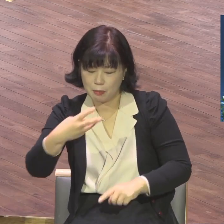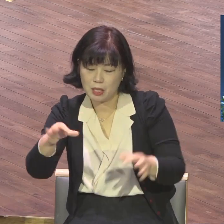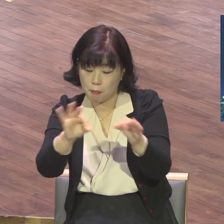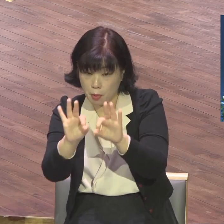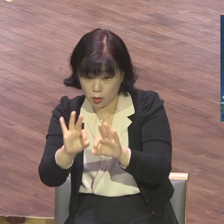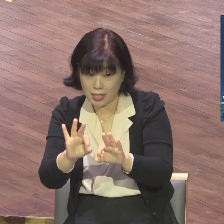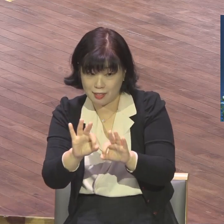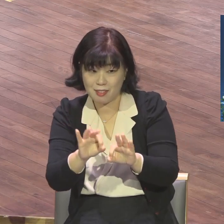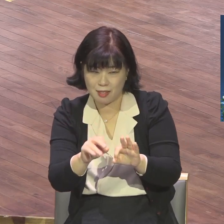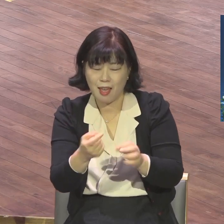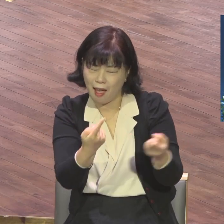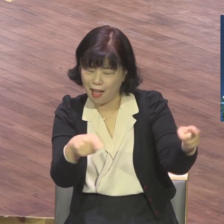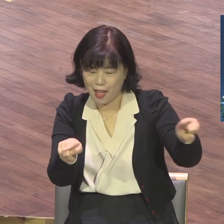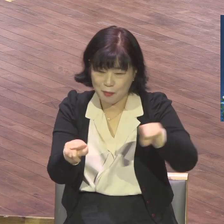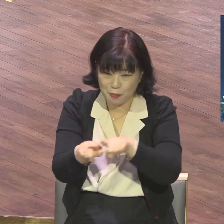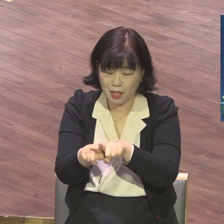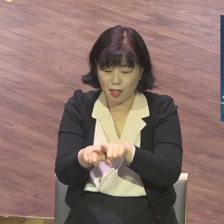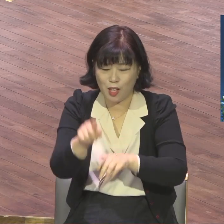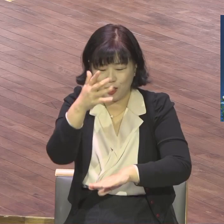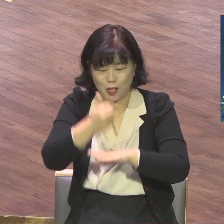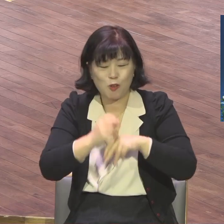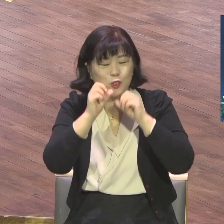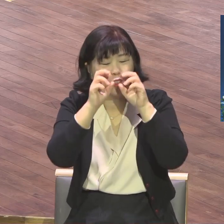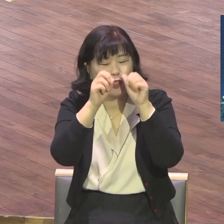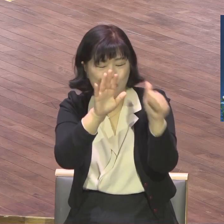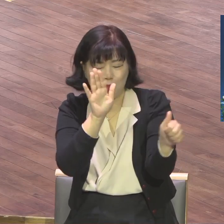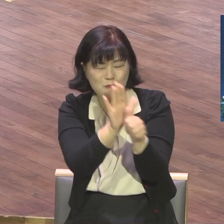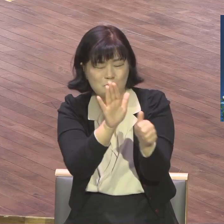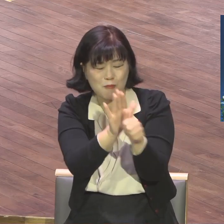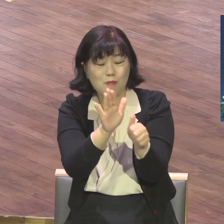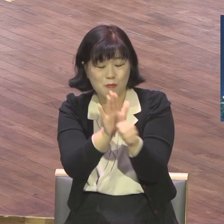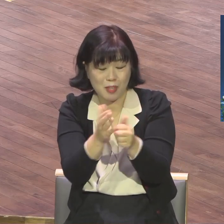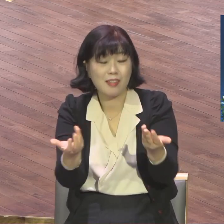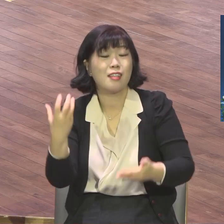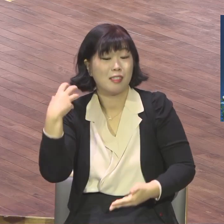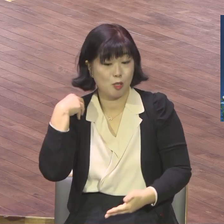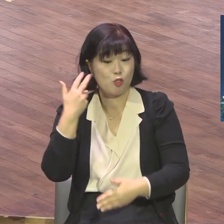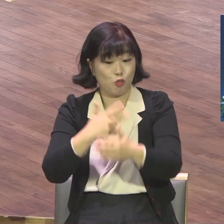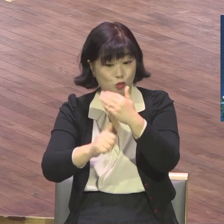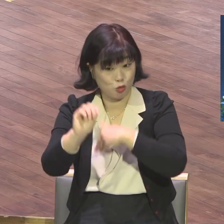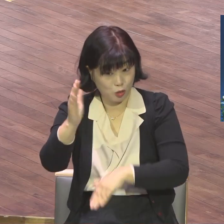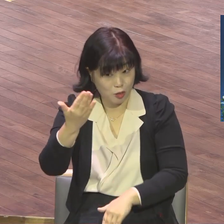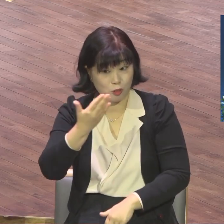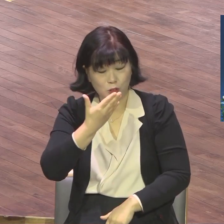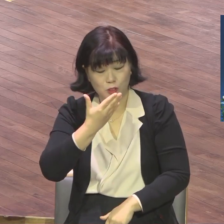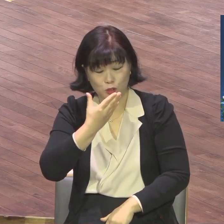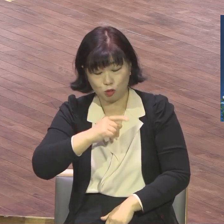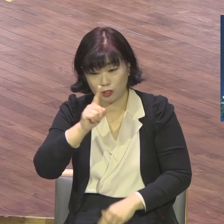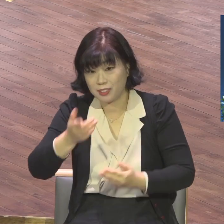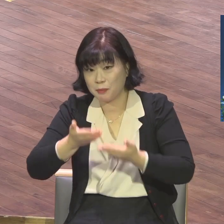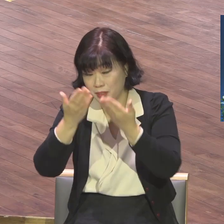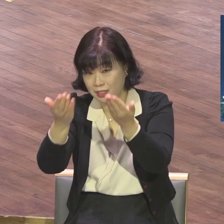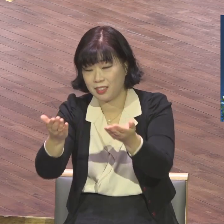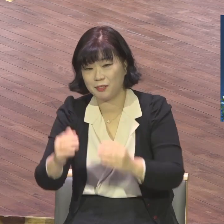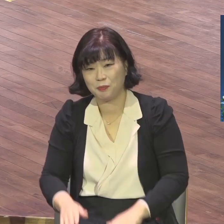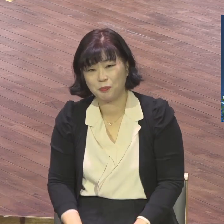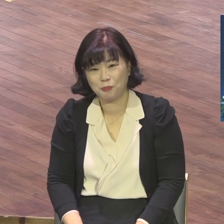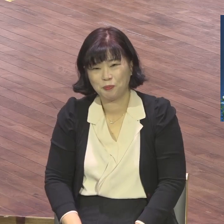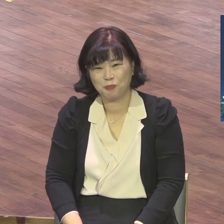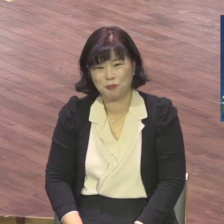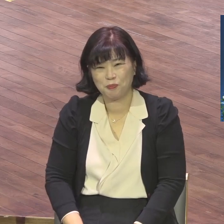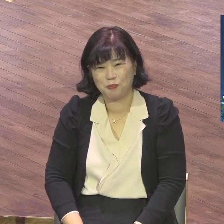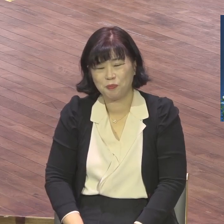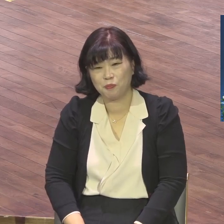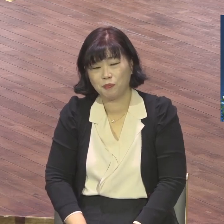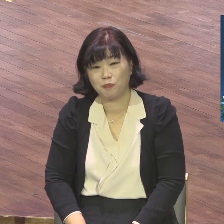바랍니다. 자, 오늘 본문 16절을 보면 바울이 한 군인과 함께 따로 있어 이렇게 나와 있어. 자, 바울은